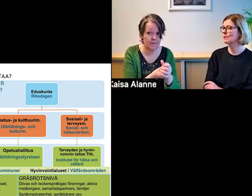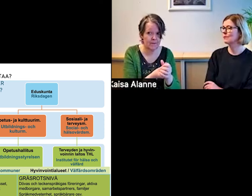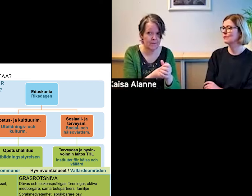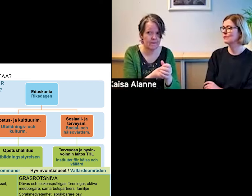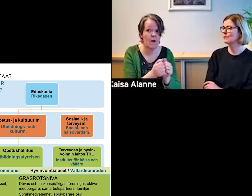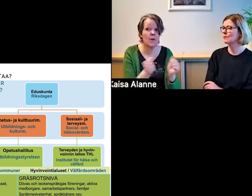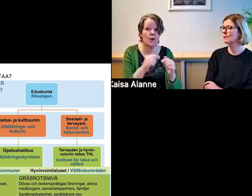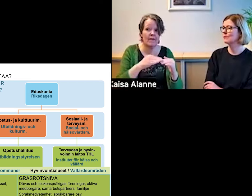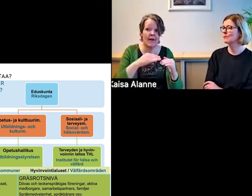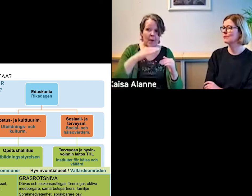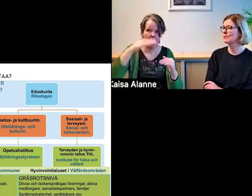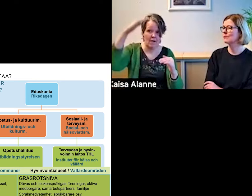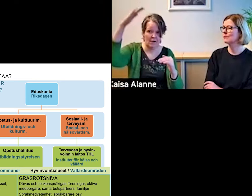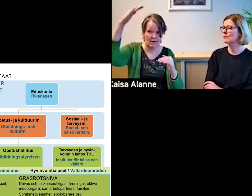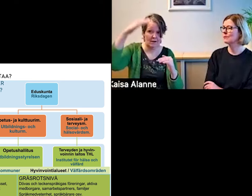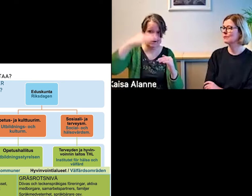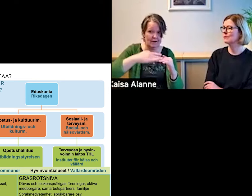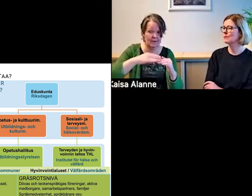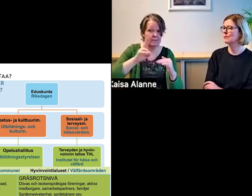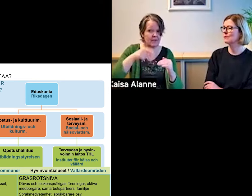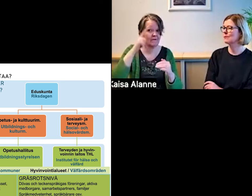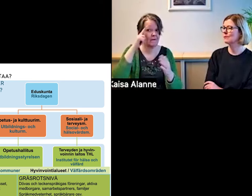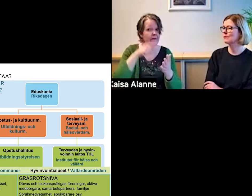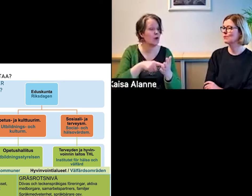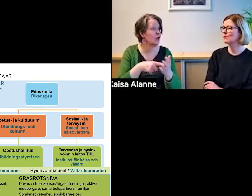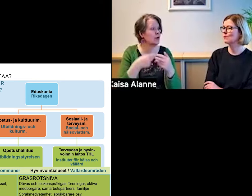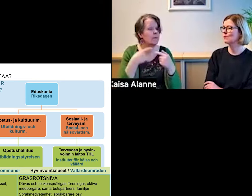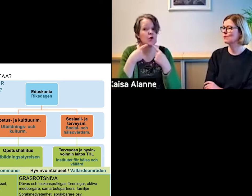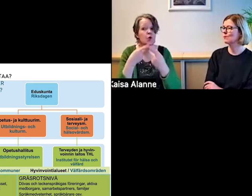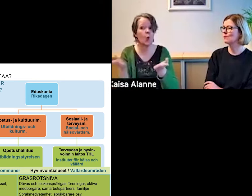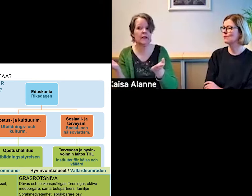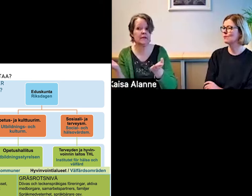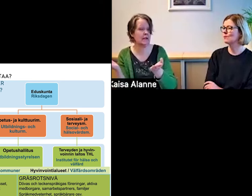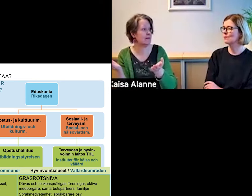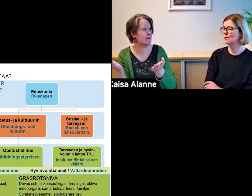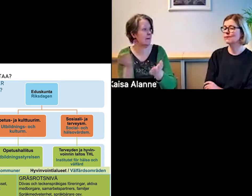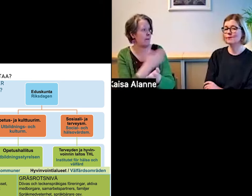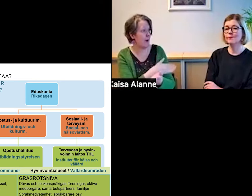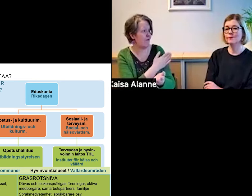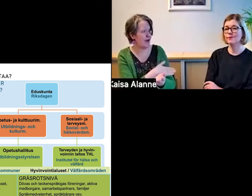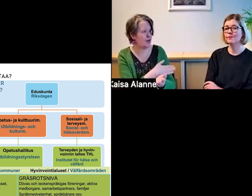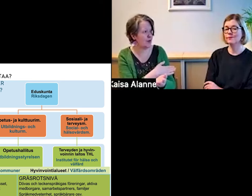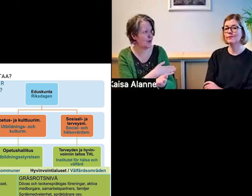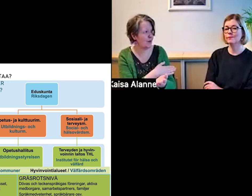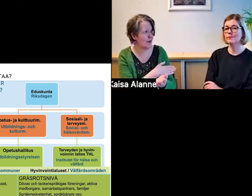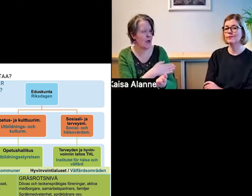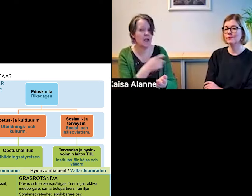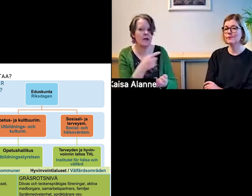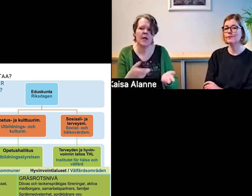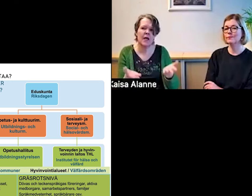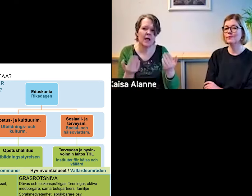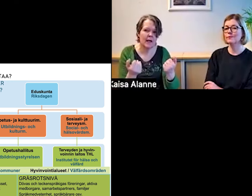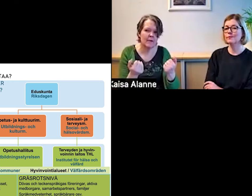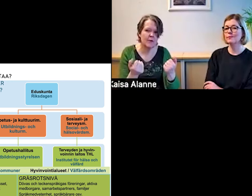opetushallituksen kanssa Kurelit on ollut yhteistyössä tekemässä tätä koululle tarkoitettua opasta, mutta entä sitten siitä